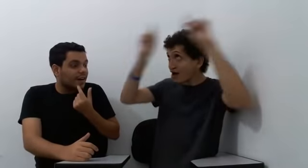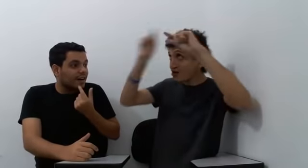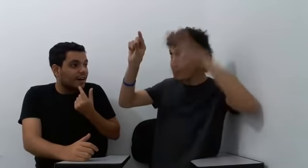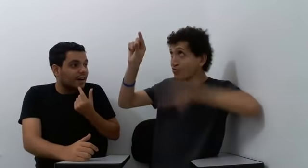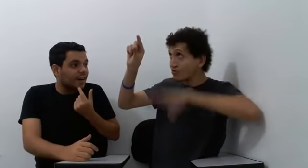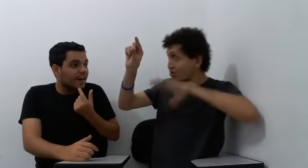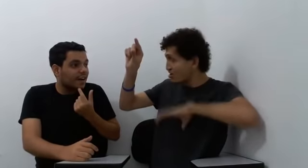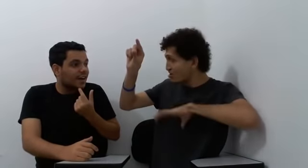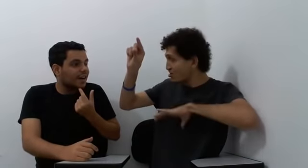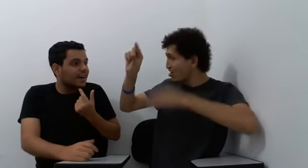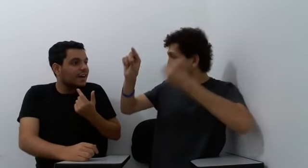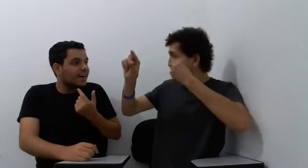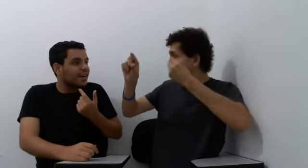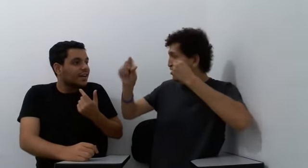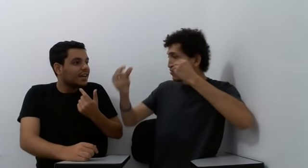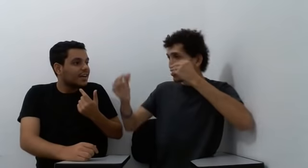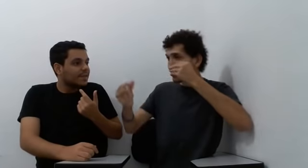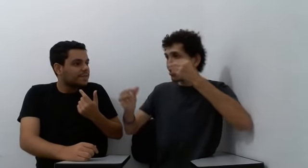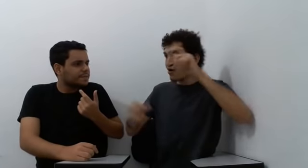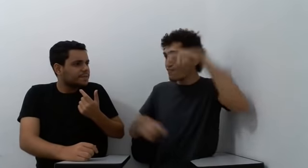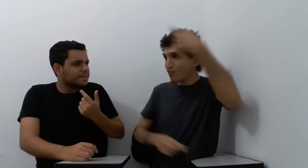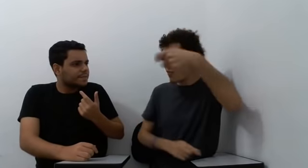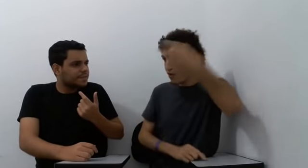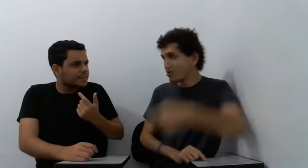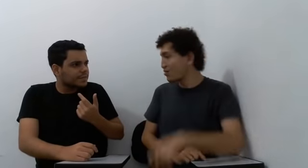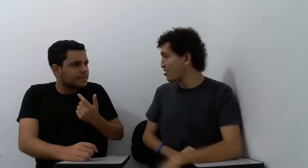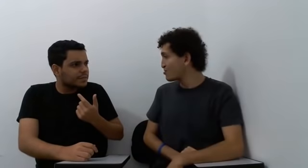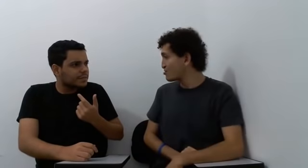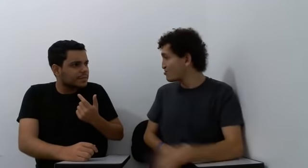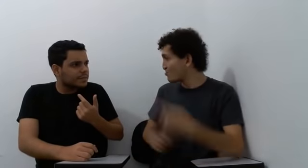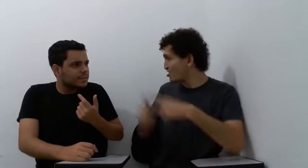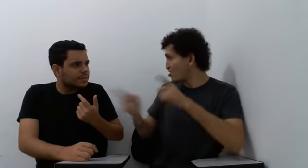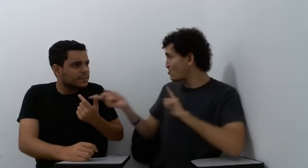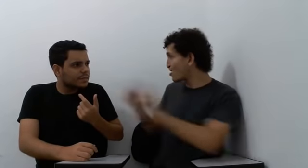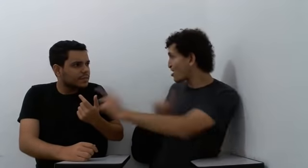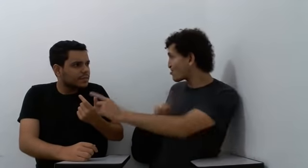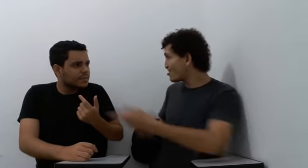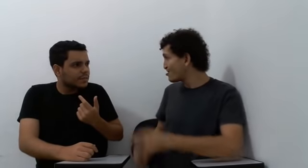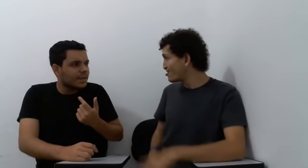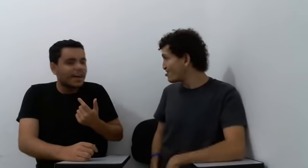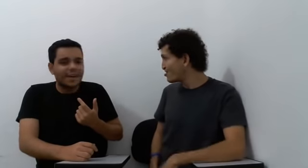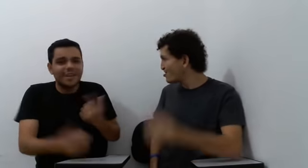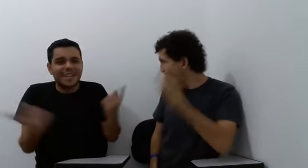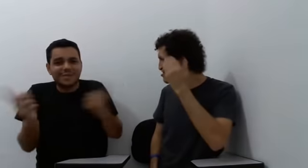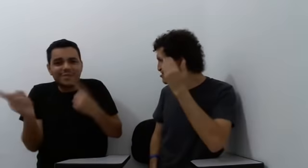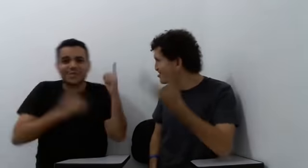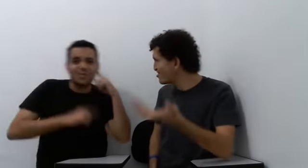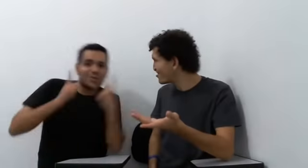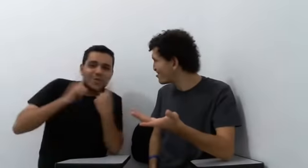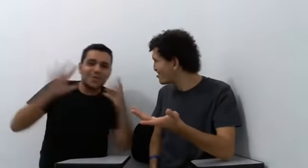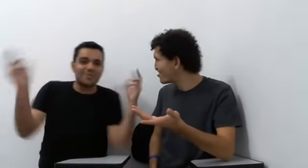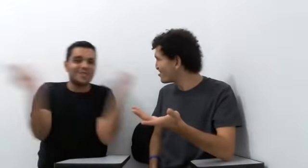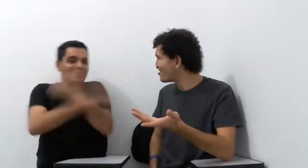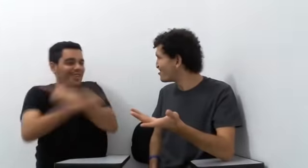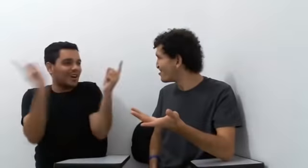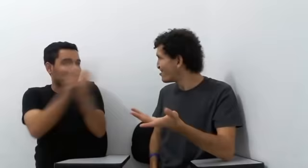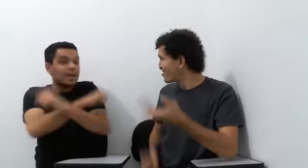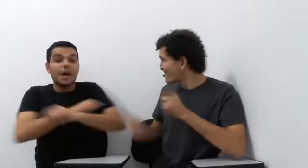em português e tento aí botar o sinal. E é o contrário, né? É verdade, porque o surdo ouvinte vai trocando, mas